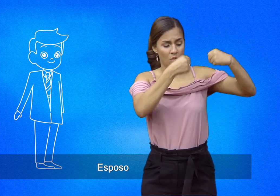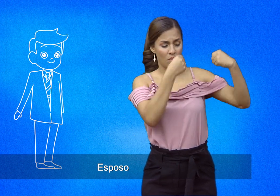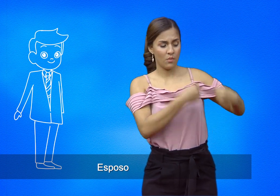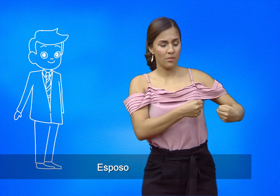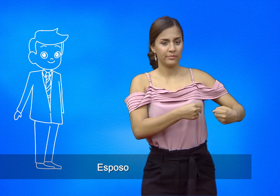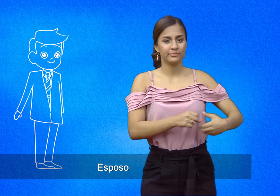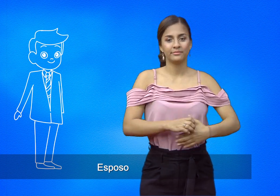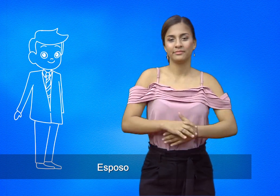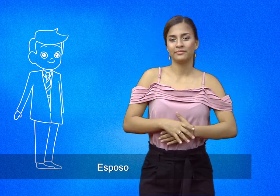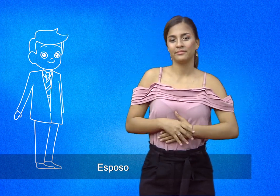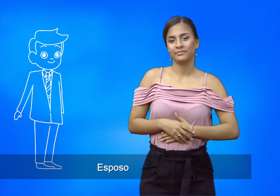ese pozo